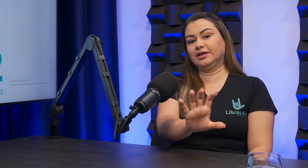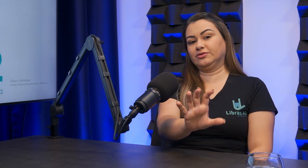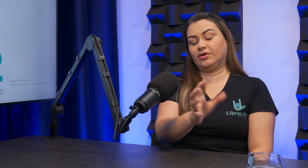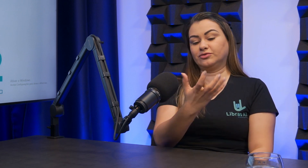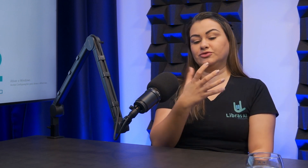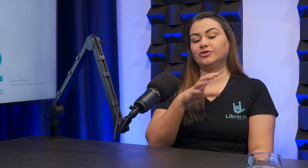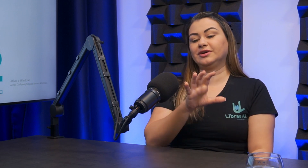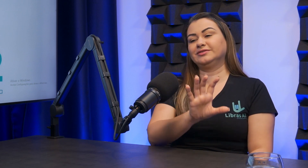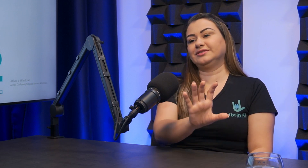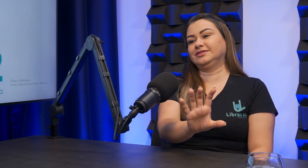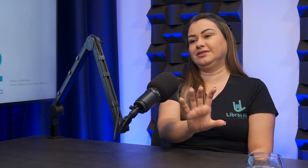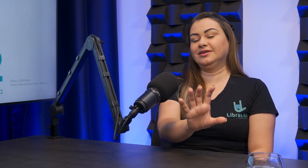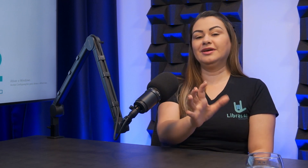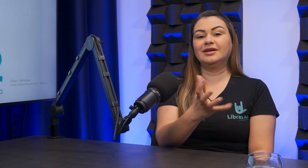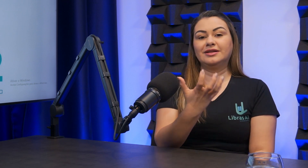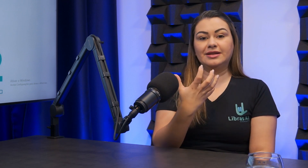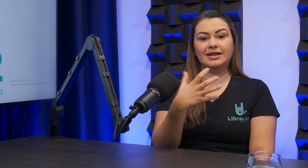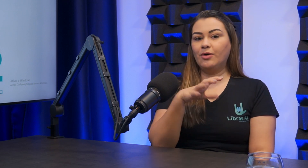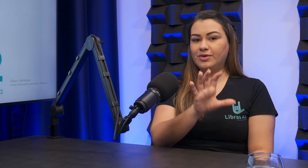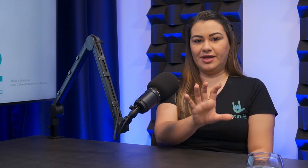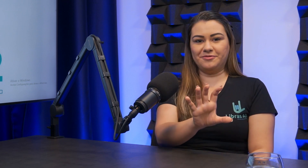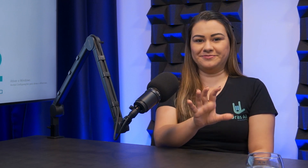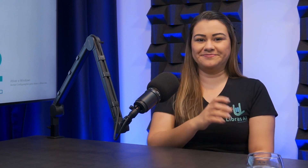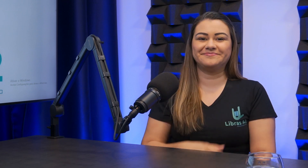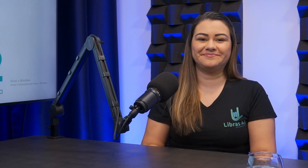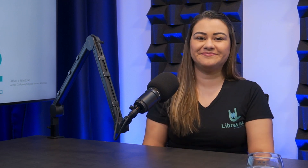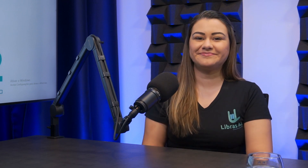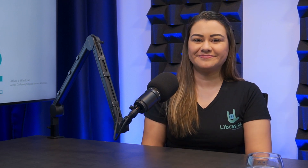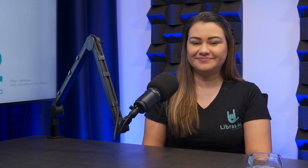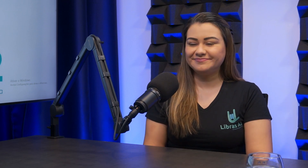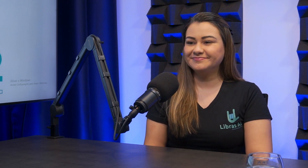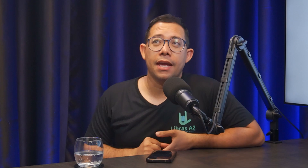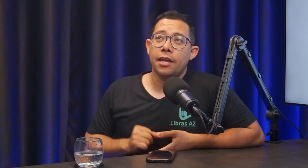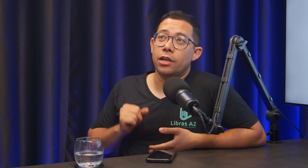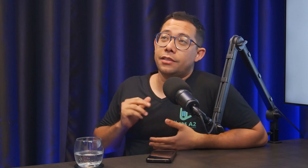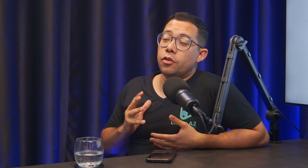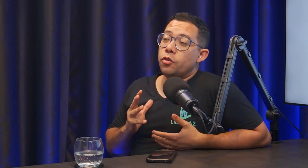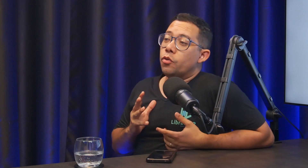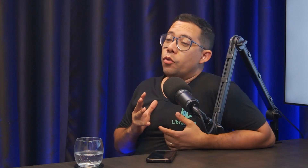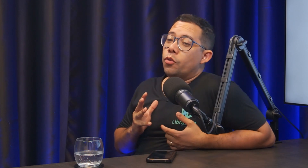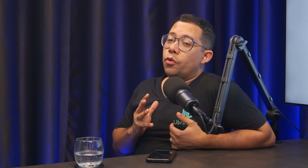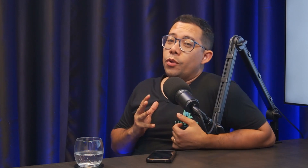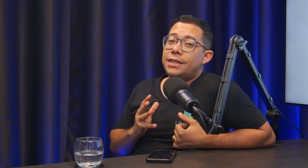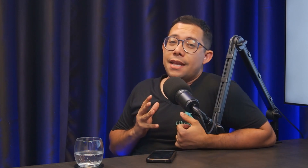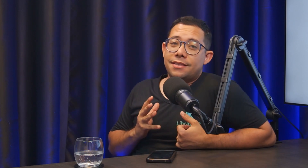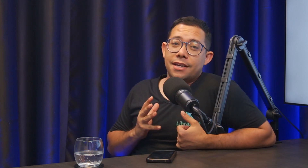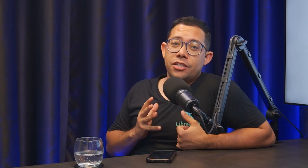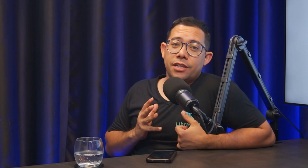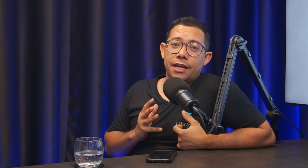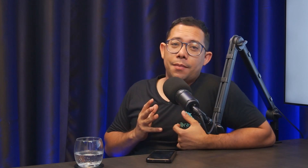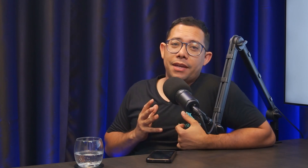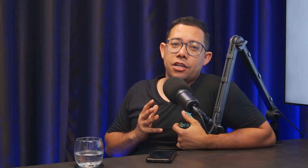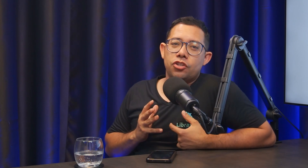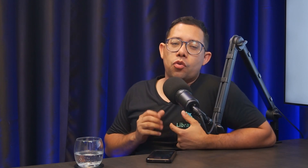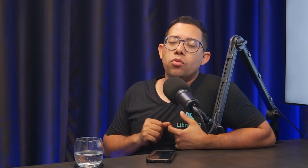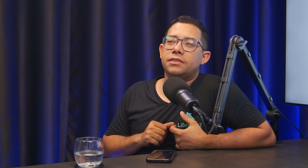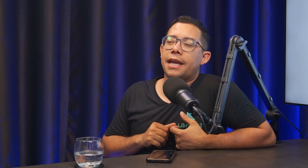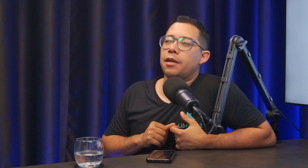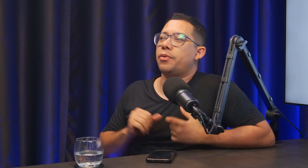ó. Tô jogando esse não quero. Legal, né? E assim, e o interessante, né, Kérima, é que a gente consegue, por